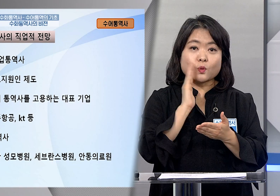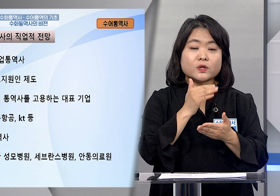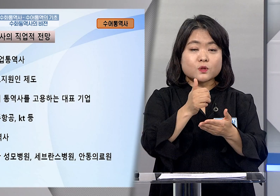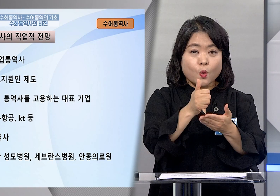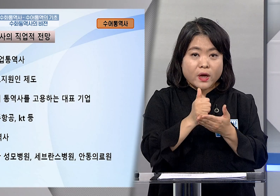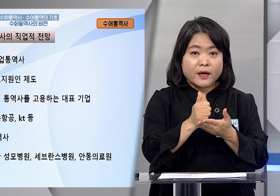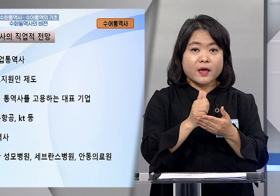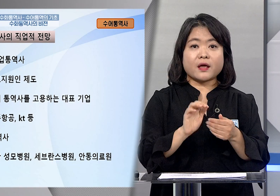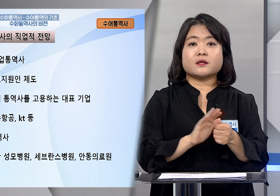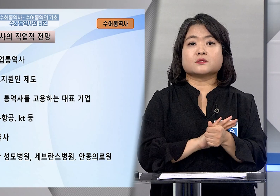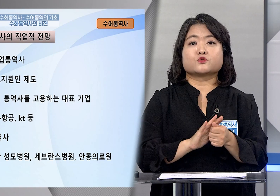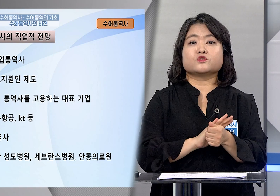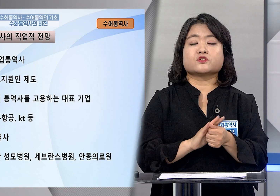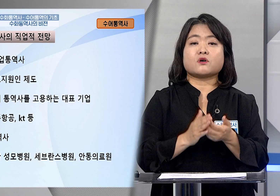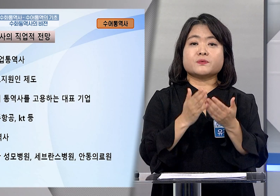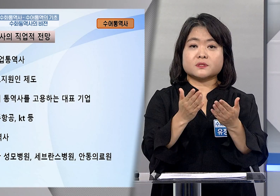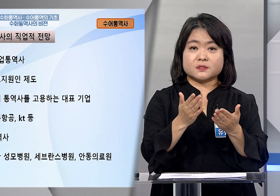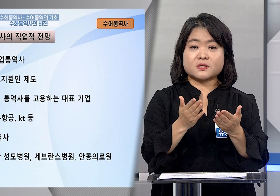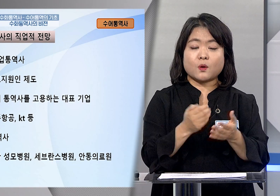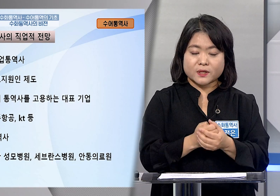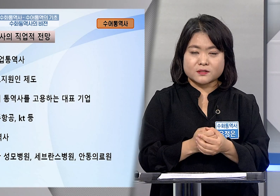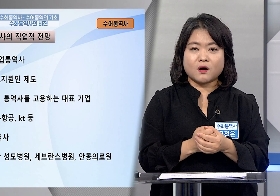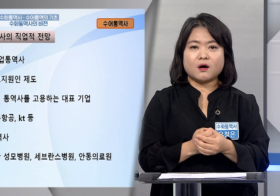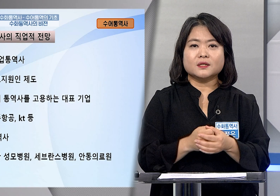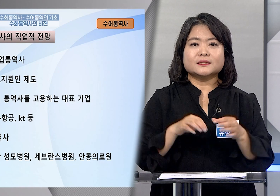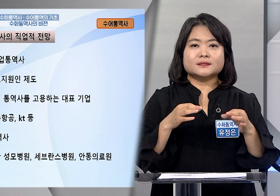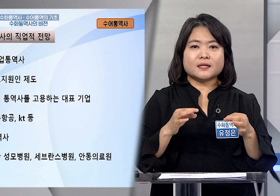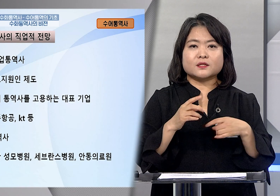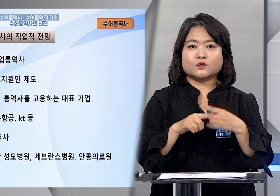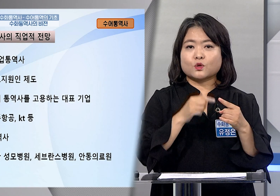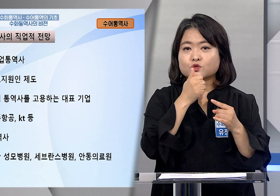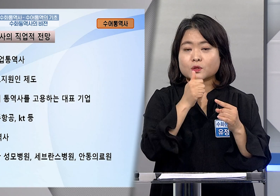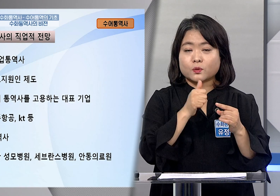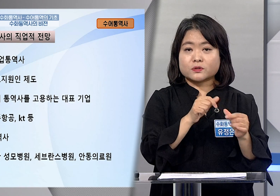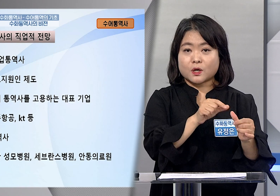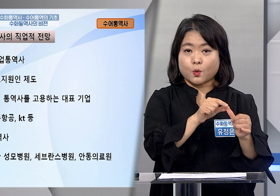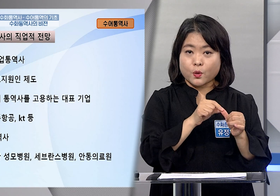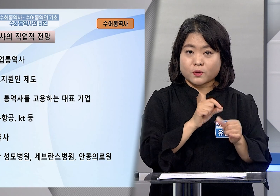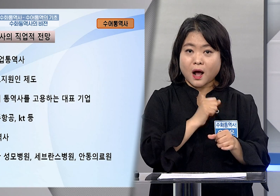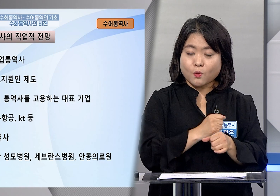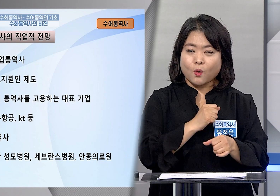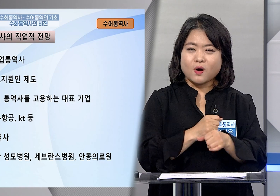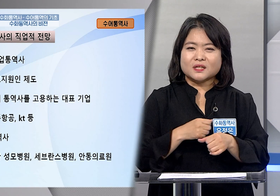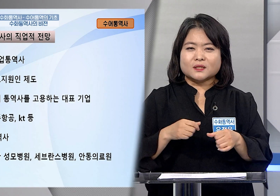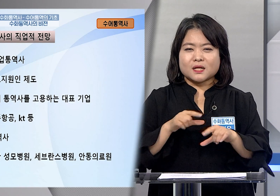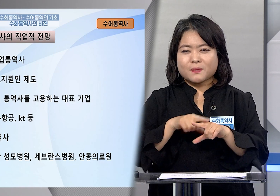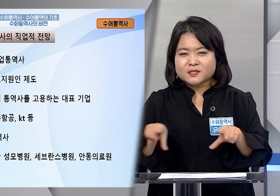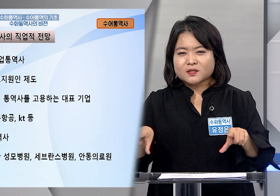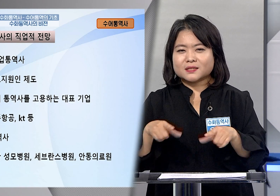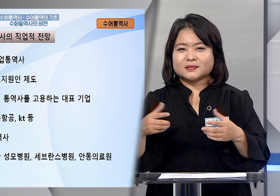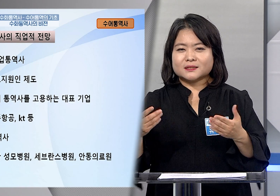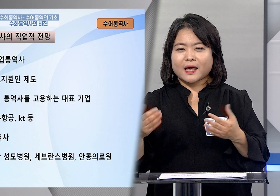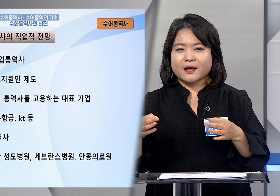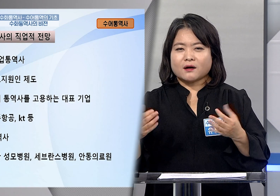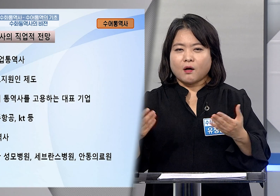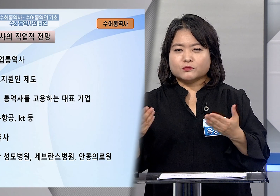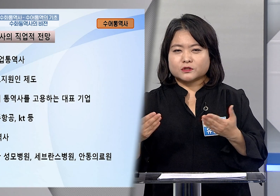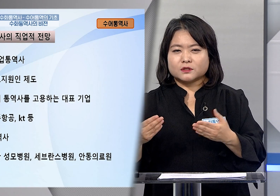농인 고객에 주는 서비스 차원에서 은행에서도 수화통역사를 고용을 하고 일반적인 은행